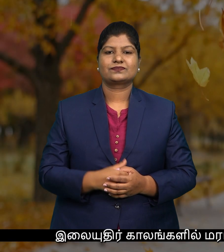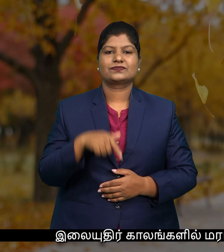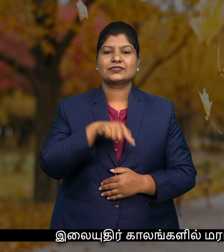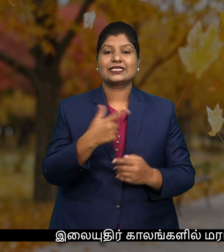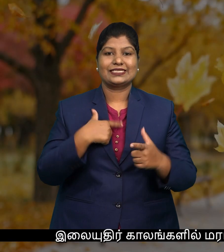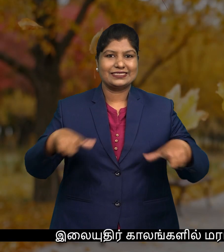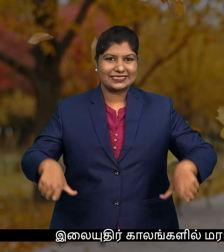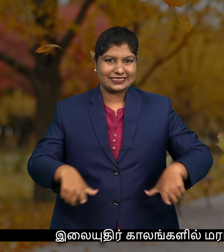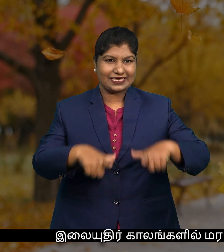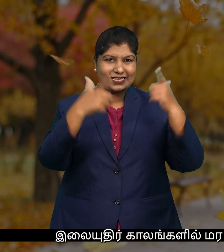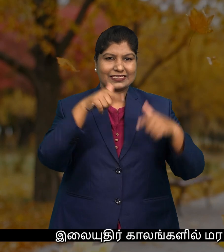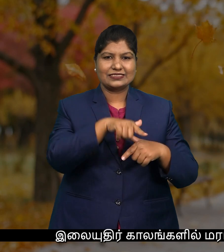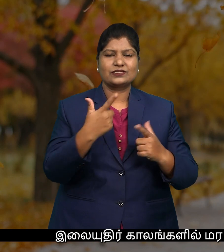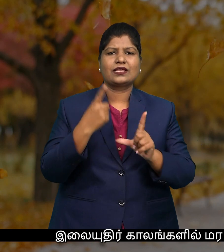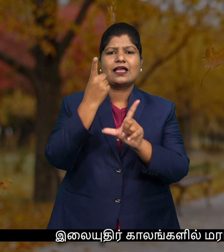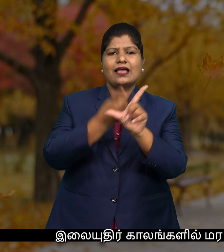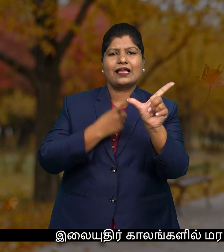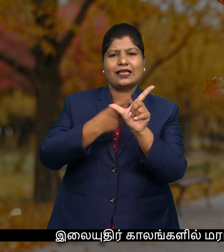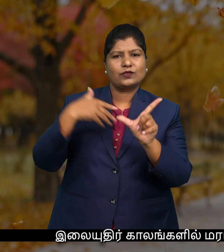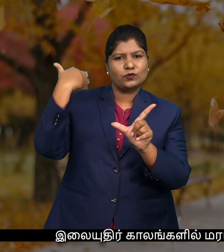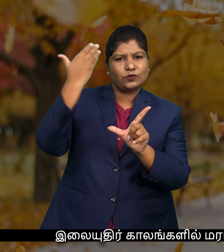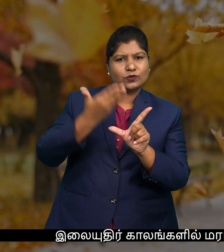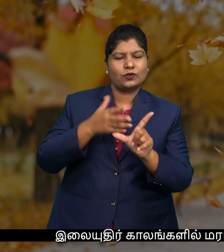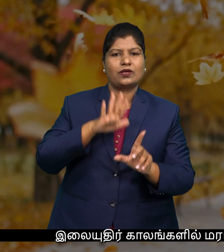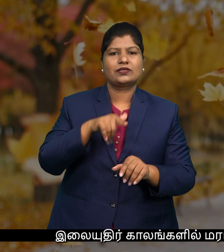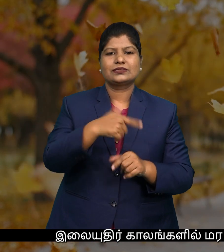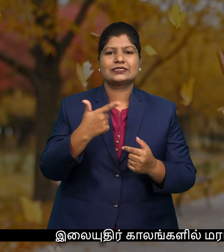இலையுதிர் காலங்களில் மரங்கள் இலைகளை இழக்கின்றன.